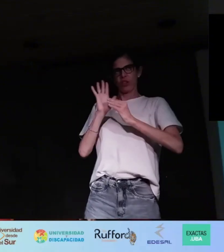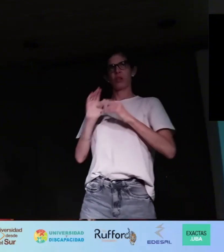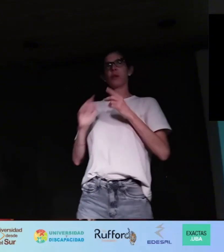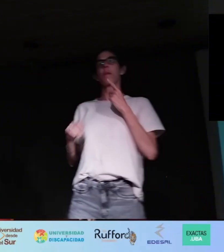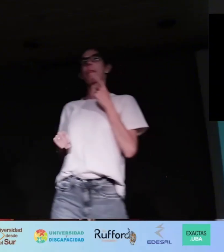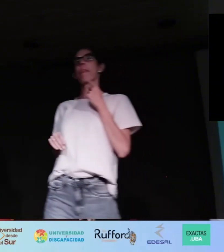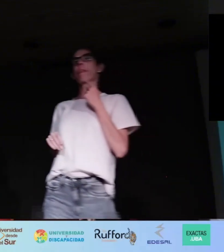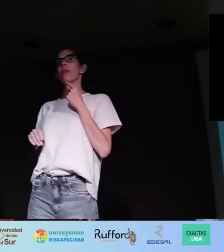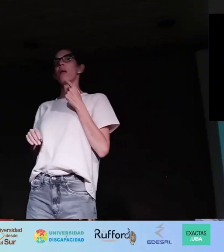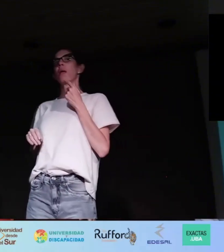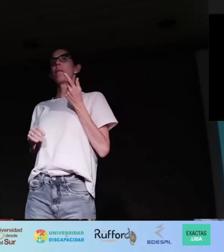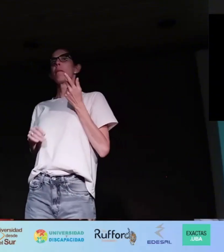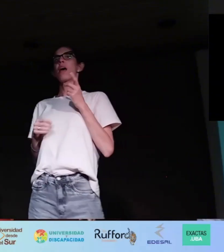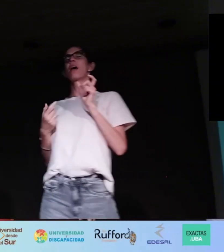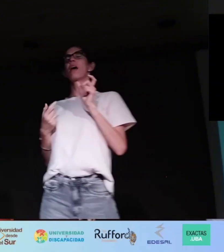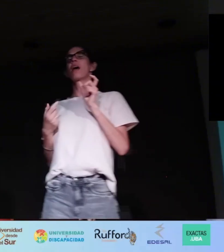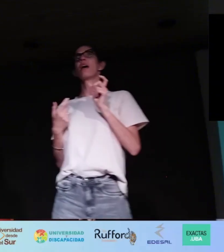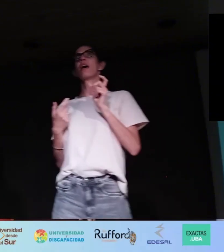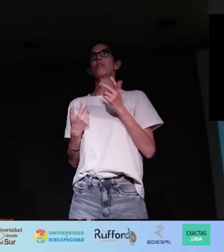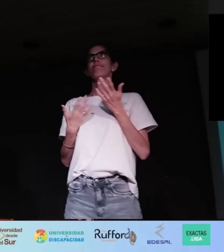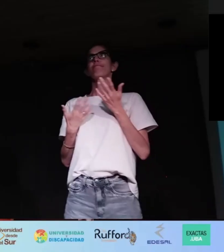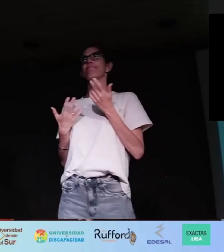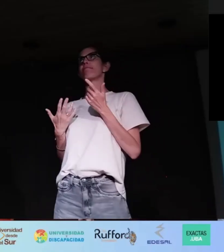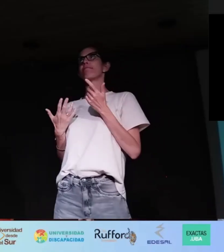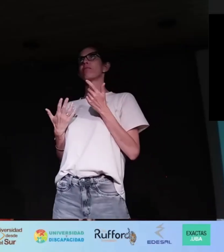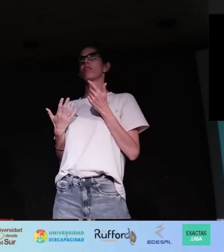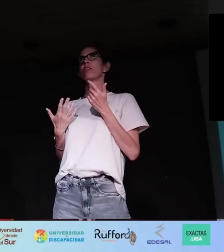Habían todos los contenidos y las temáticas.